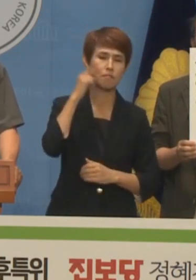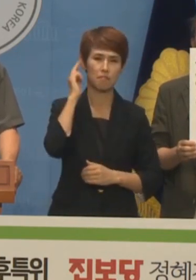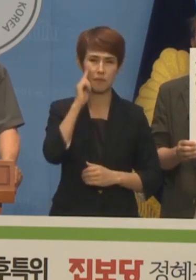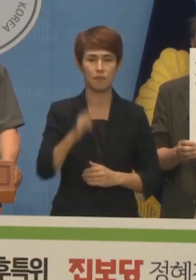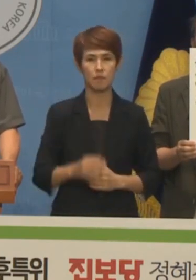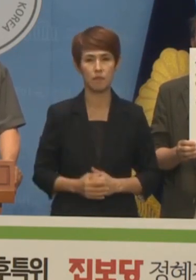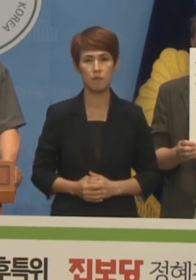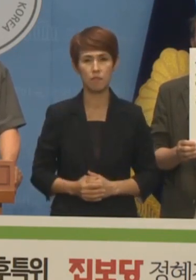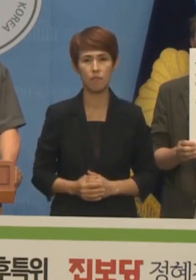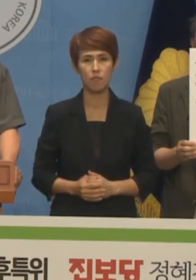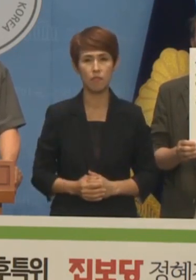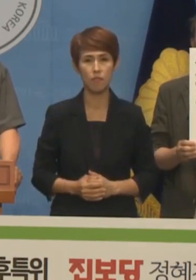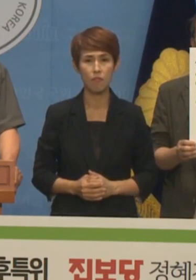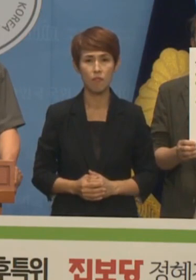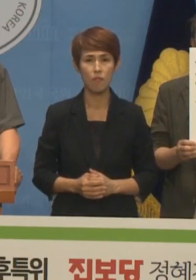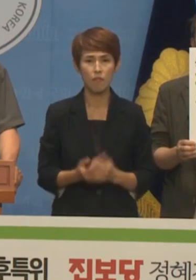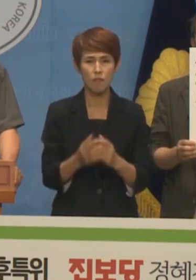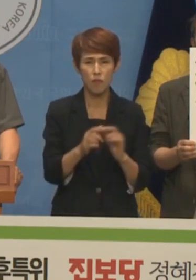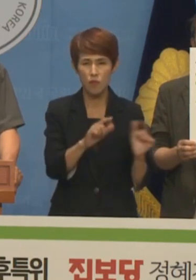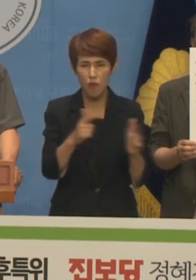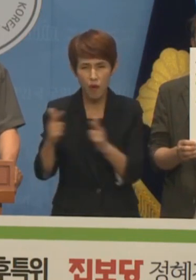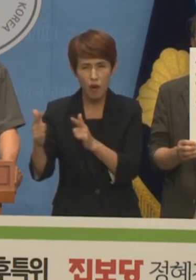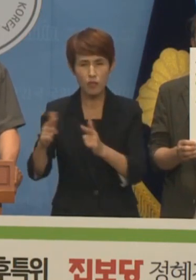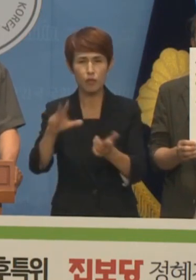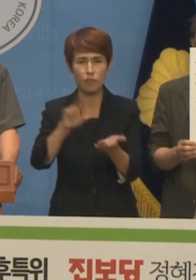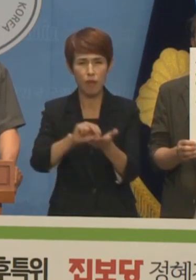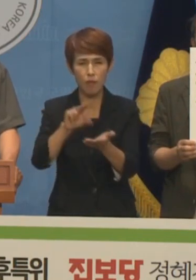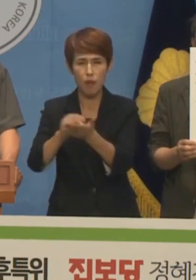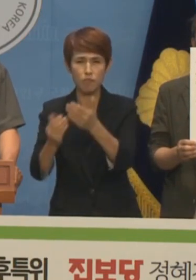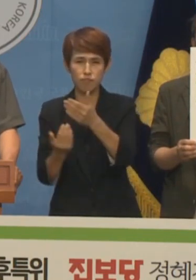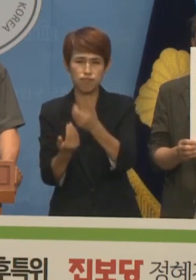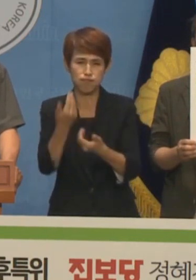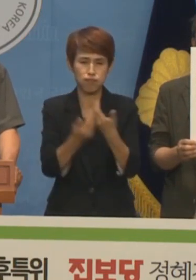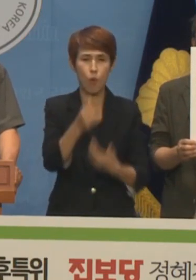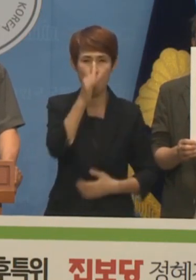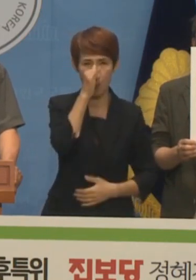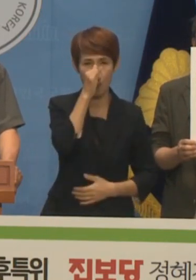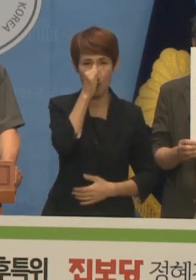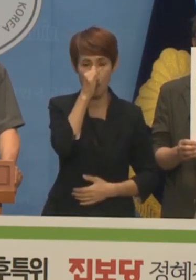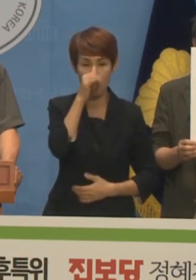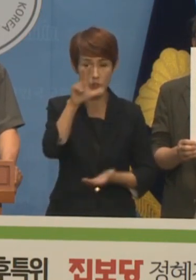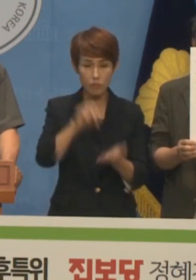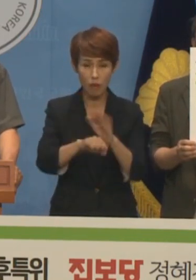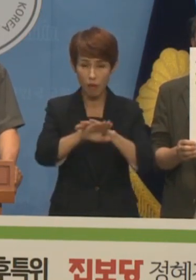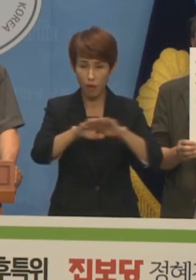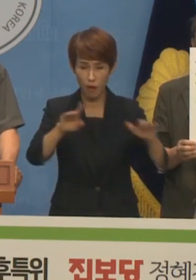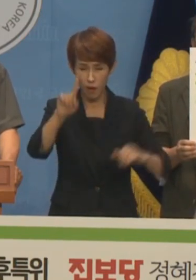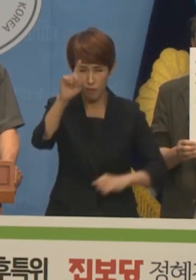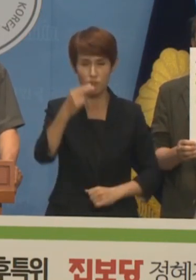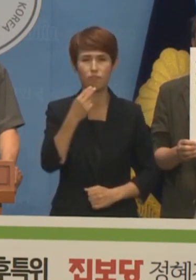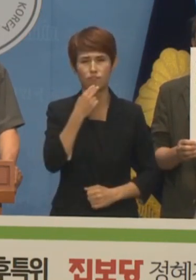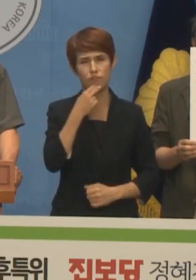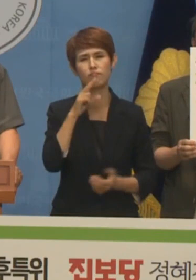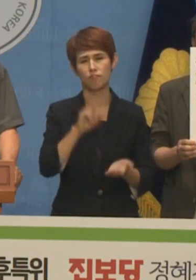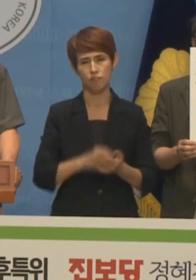난개발되는 상황에서 각종 현안과 갈등이 발생하고 있으며 그 어느 하나 해결될 것이 없는 실정입니다.